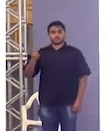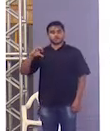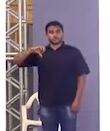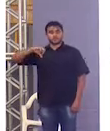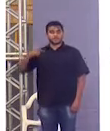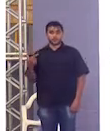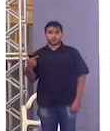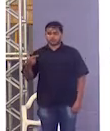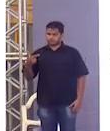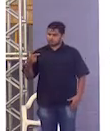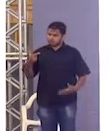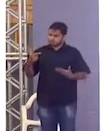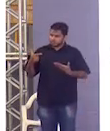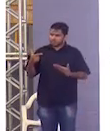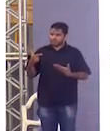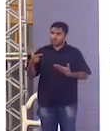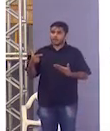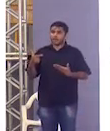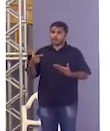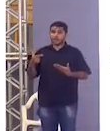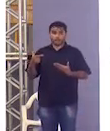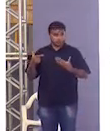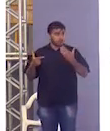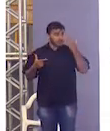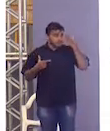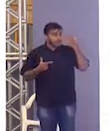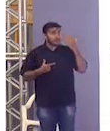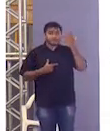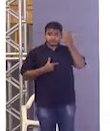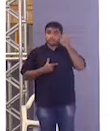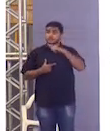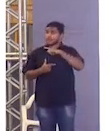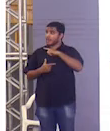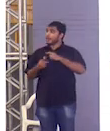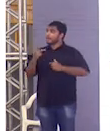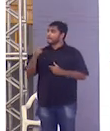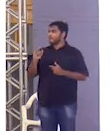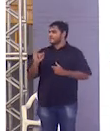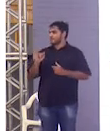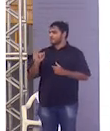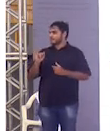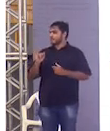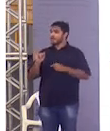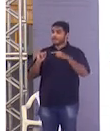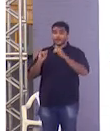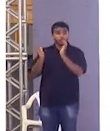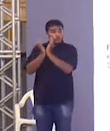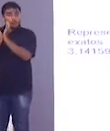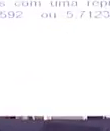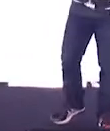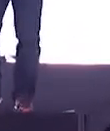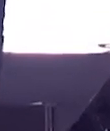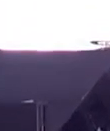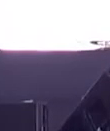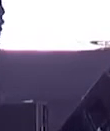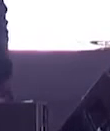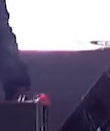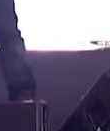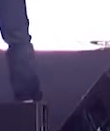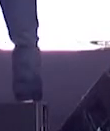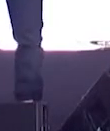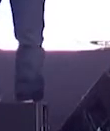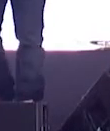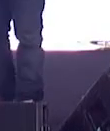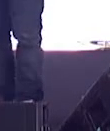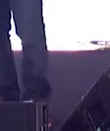3,141592. Que número é esse aí, pessoal? É o famoso pi. Todo mundo sabe que esse cara é o pi. Eu não tenho como escrever